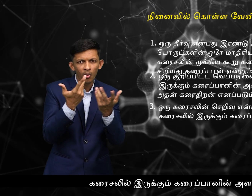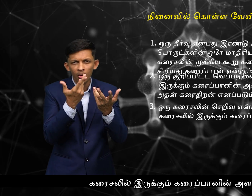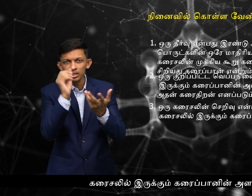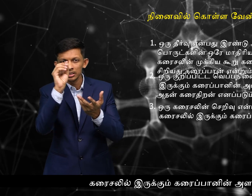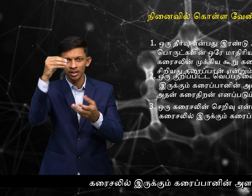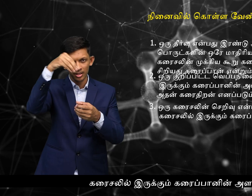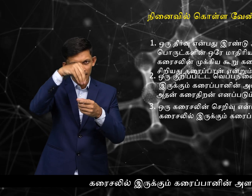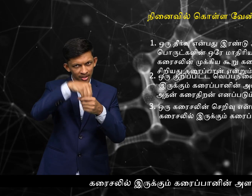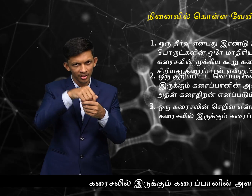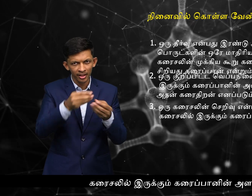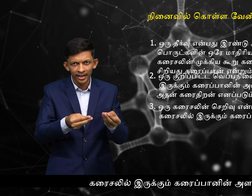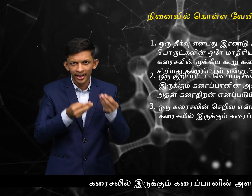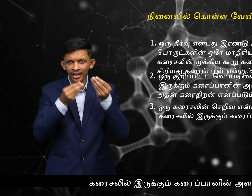அளவு.